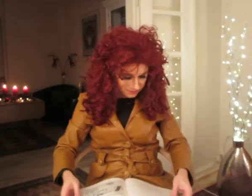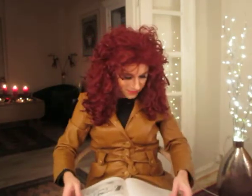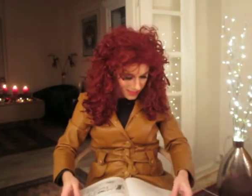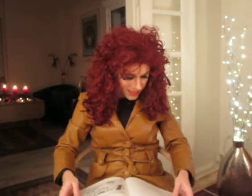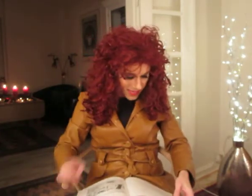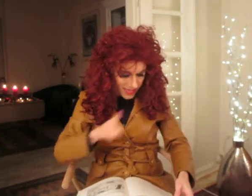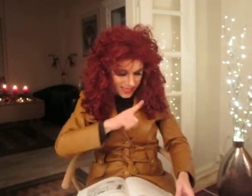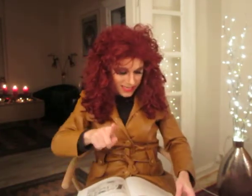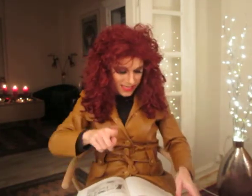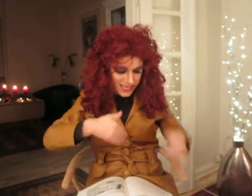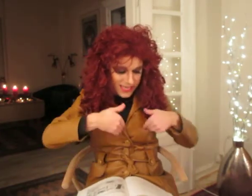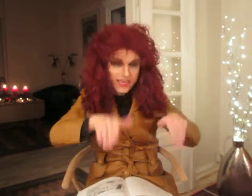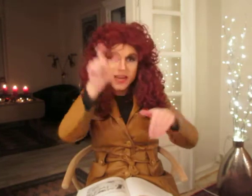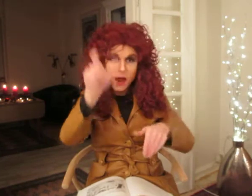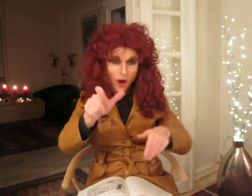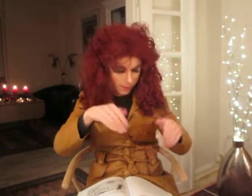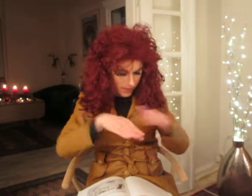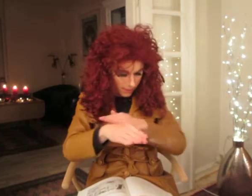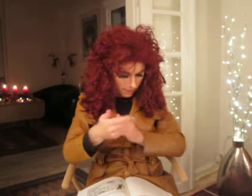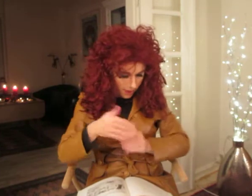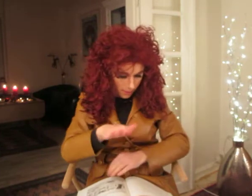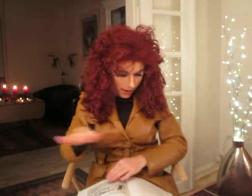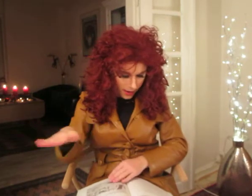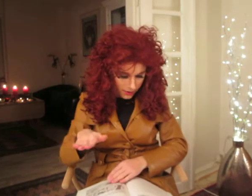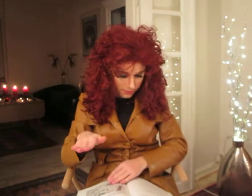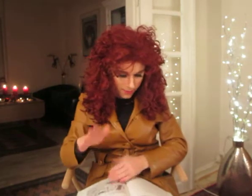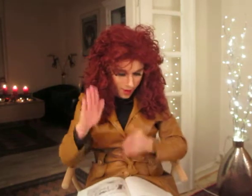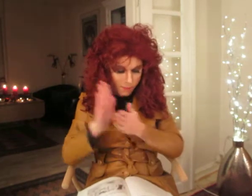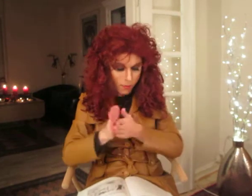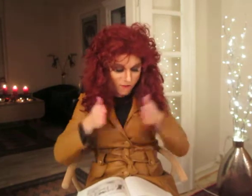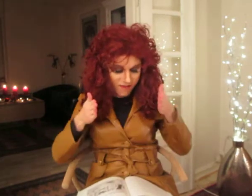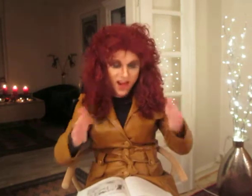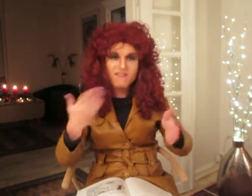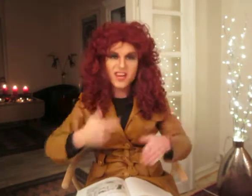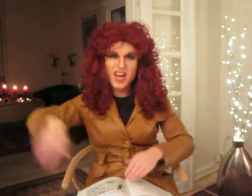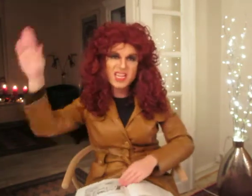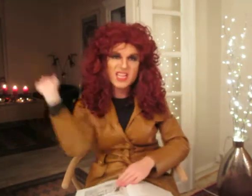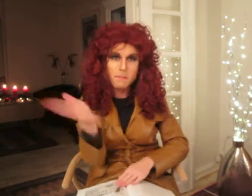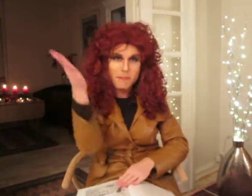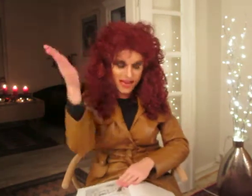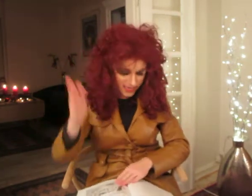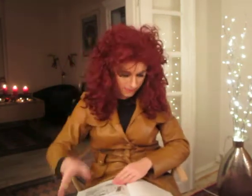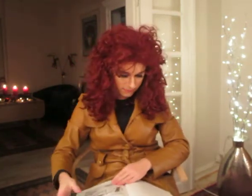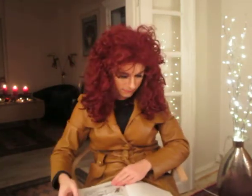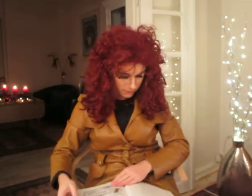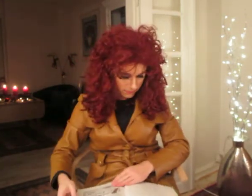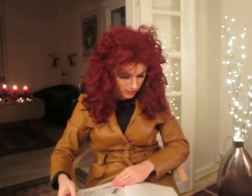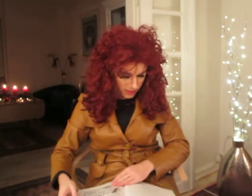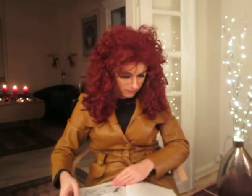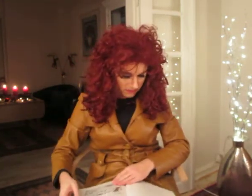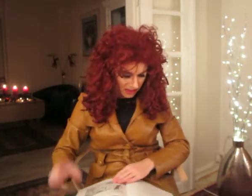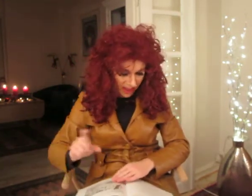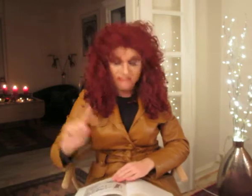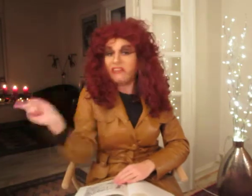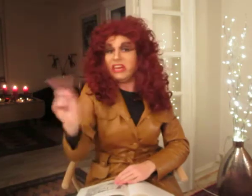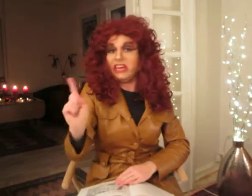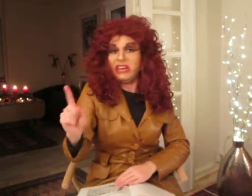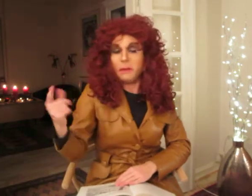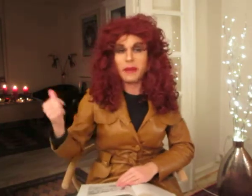De dræk ham hjem fra marken! På vejen vi kan smække! Han vriger med